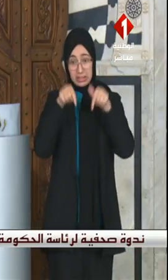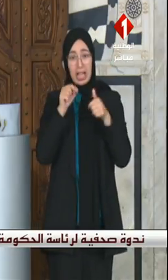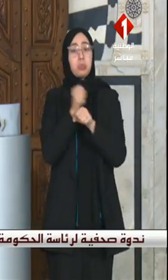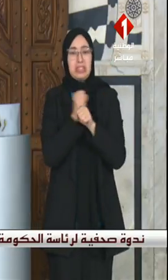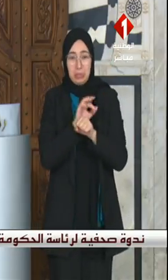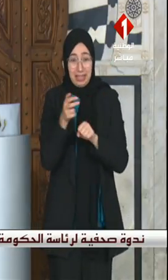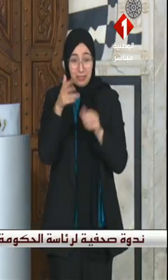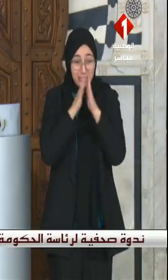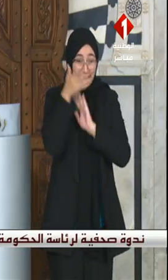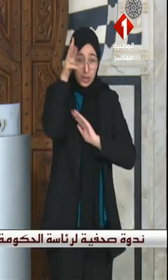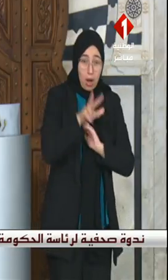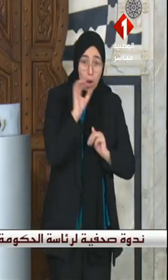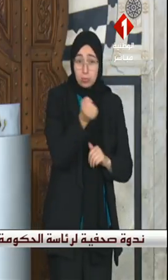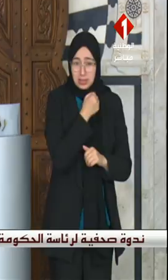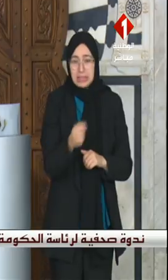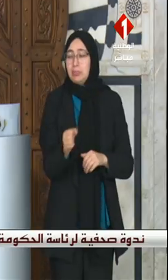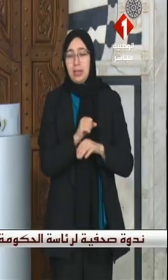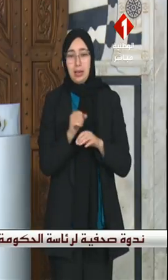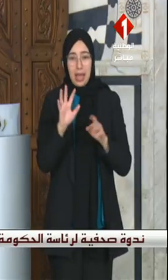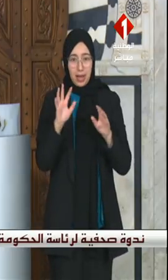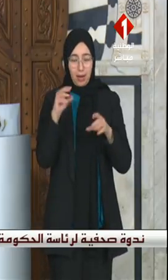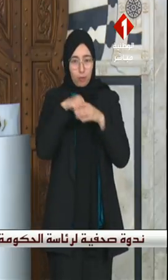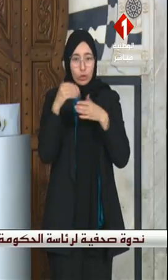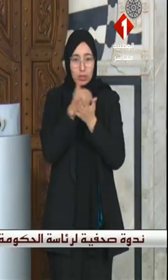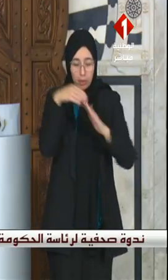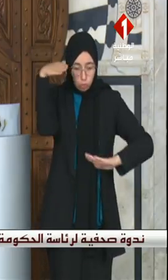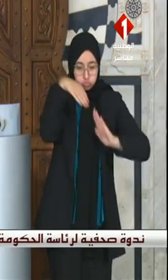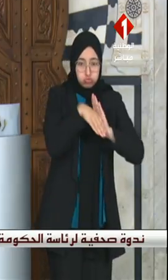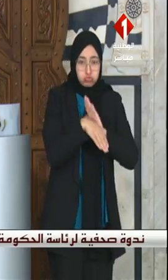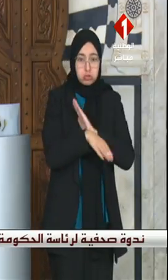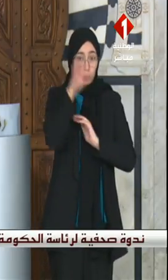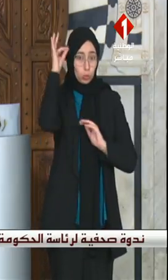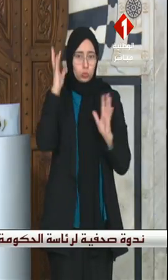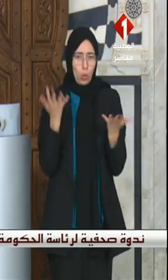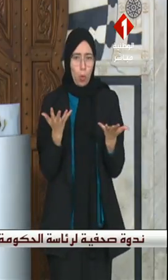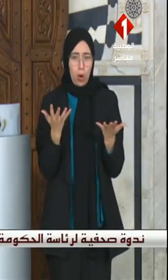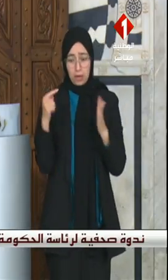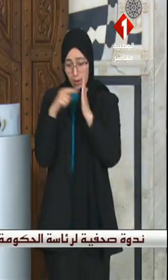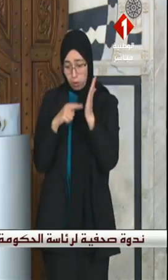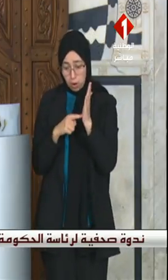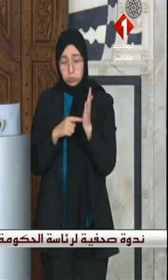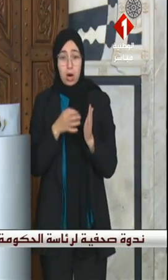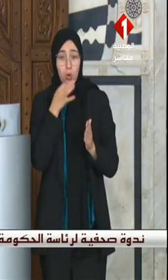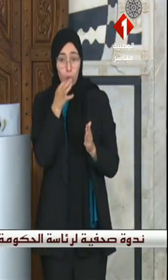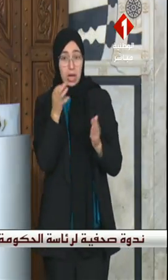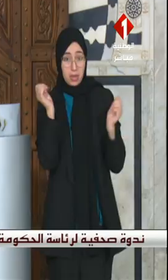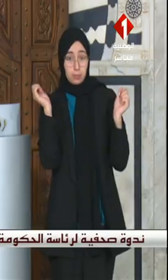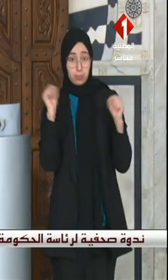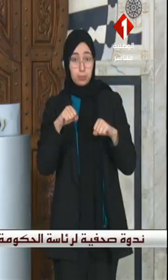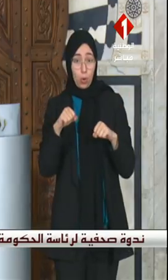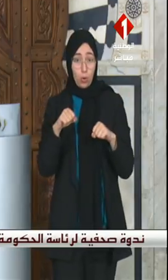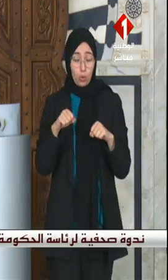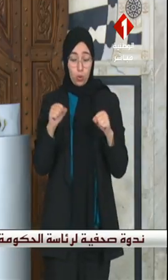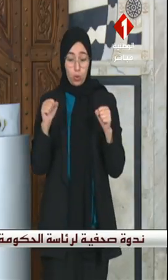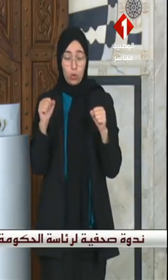الأزمة الاقتصادية الخانقة اللي موجودة، لكن هل تعتقدوا انه إجراءات كما هكا تنجم